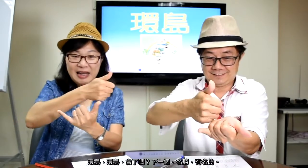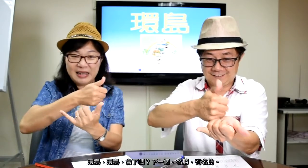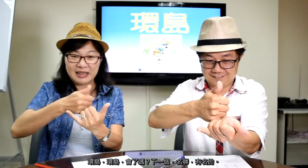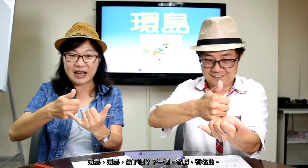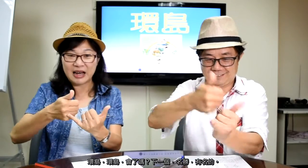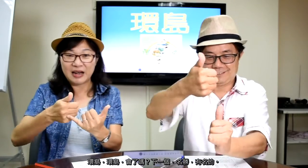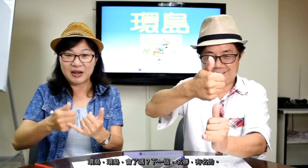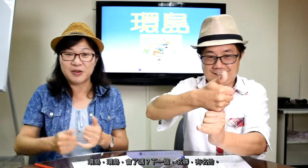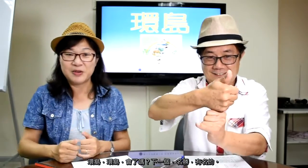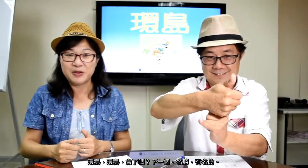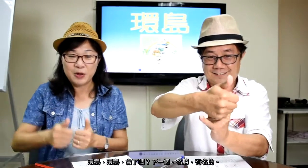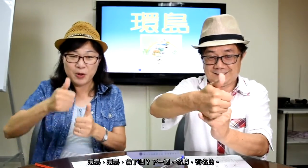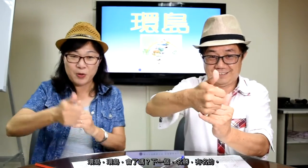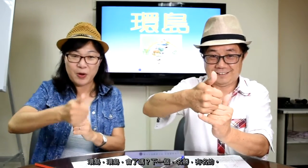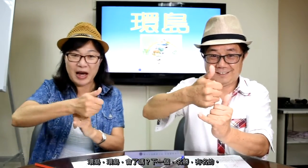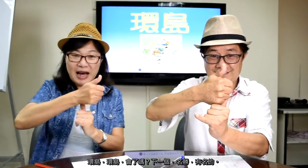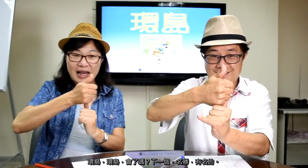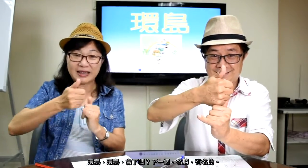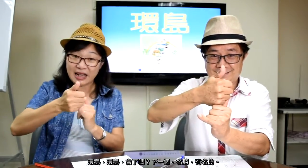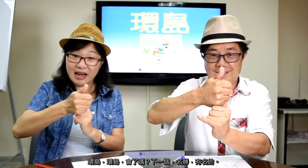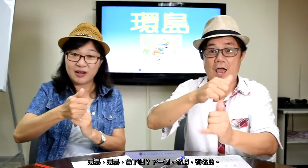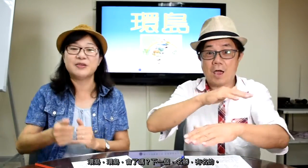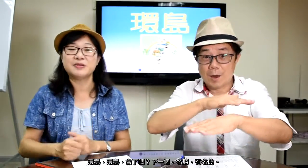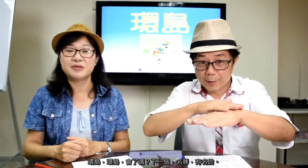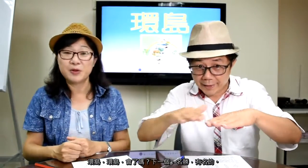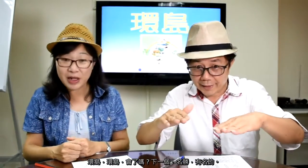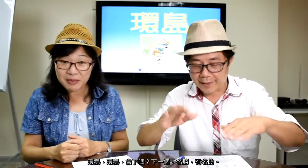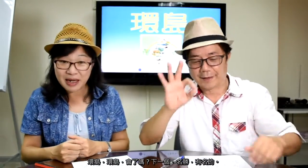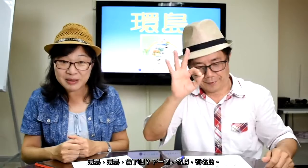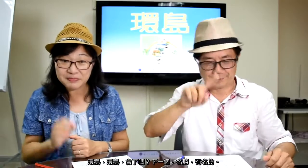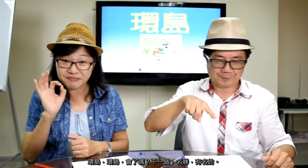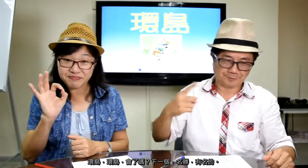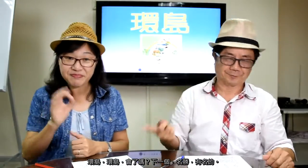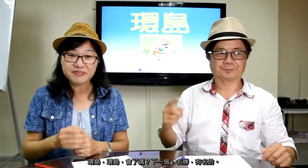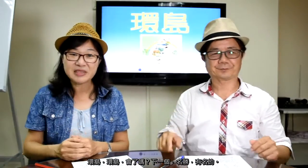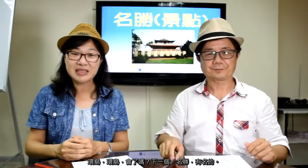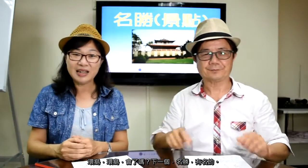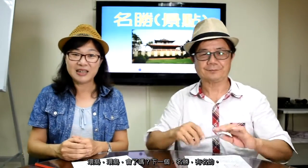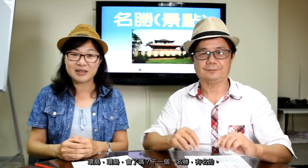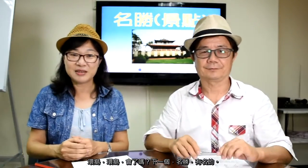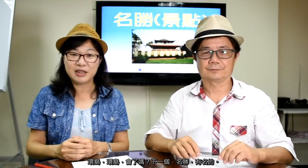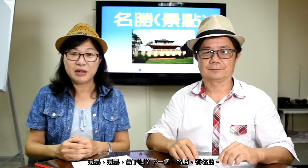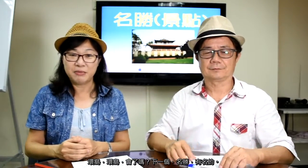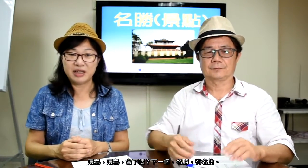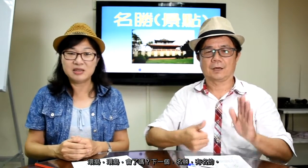环岛，环岛，会了吗？下一个名